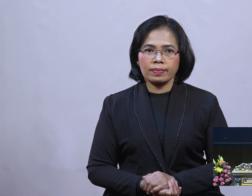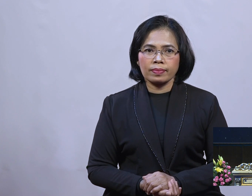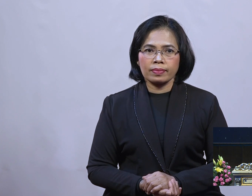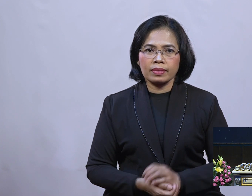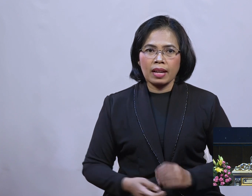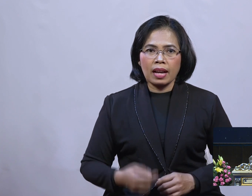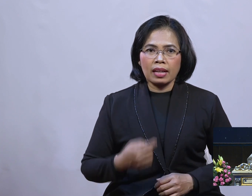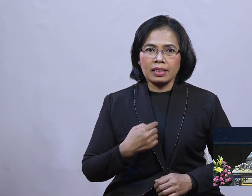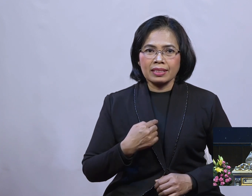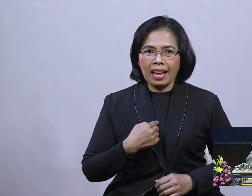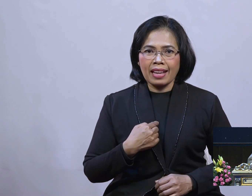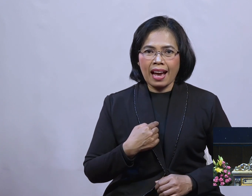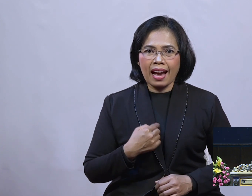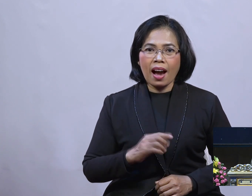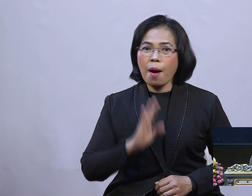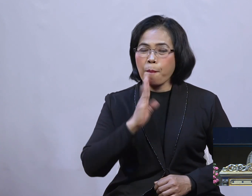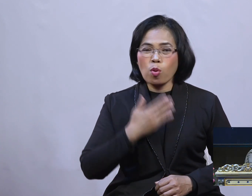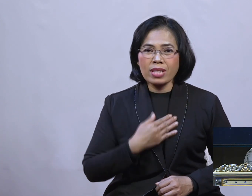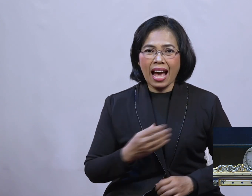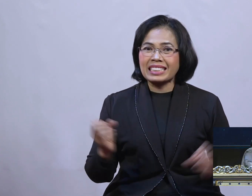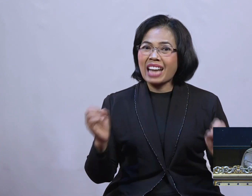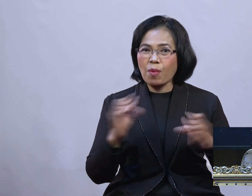Hai saya jumpai jawabannya